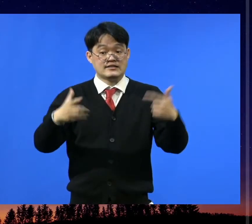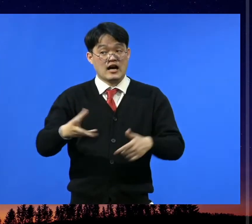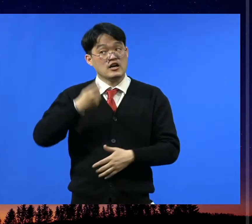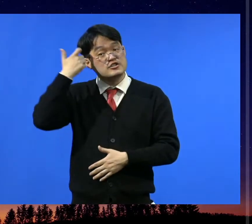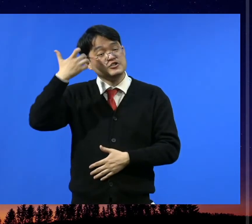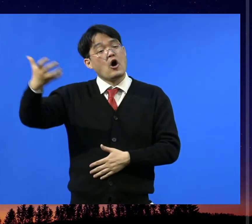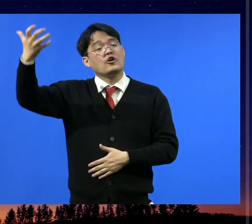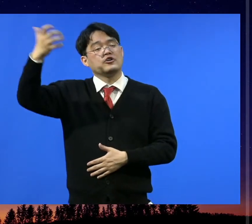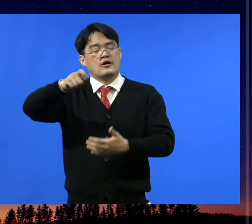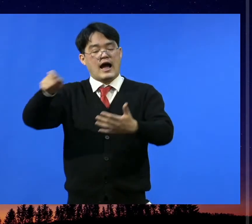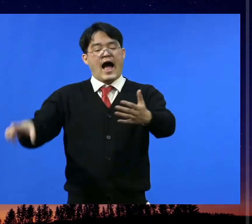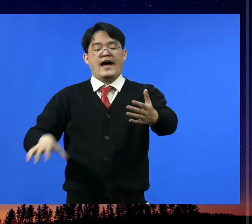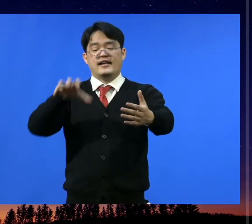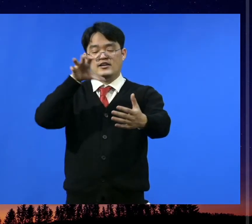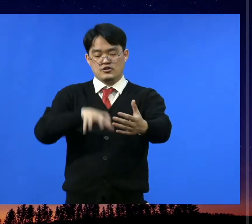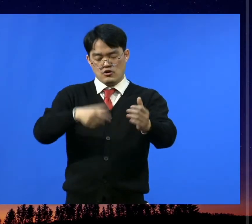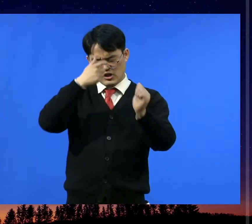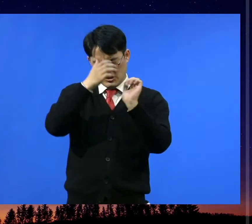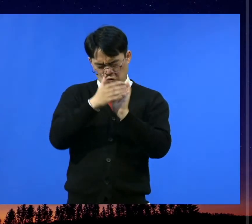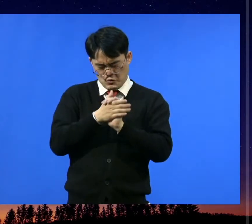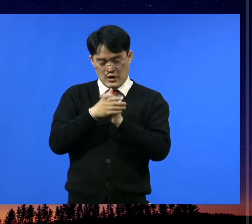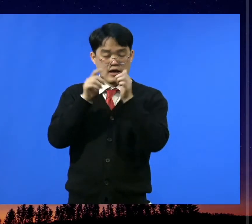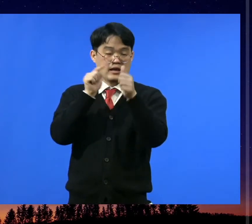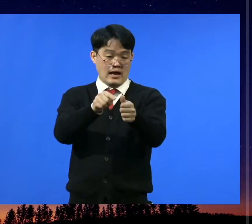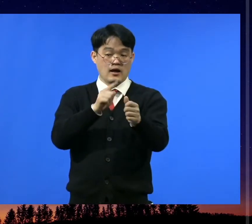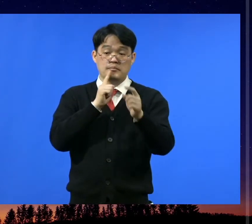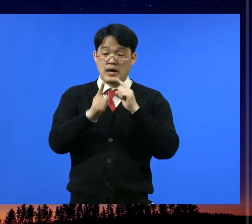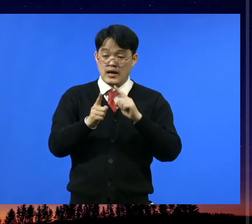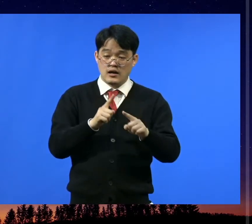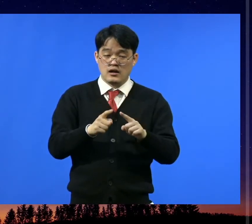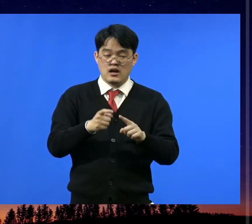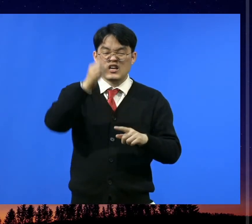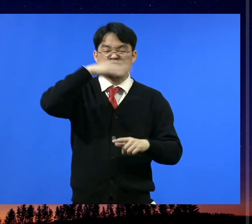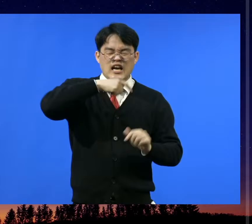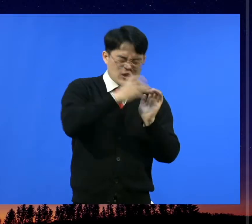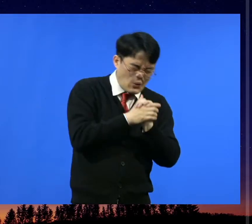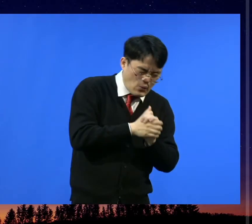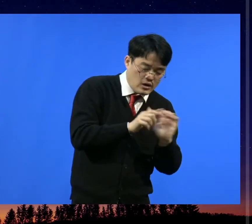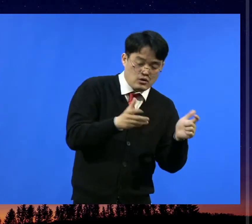그랬어요. 그냥 기도가 아니고 성령 안에서 기도.